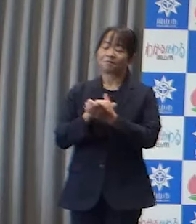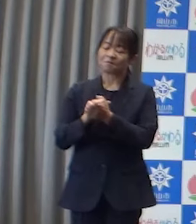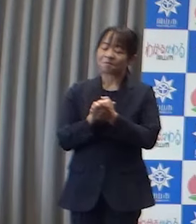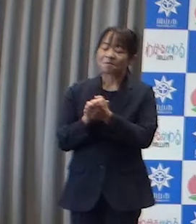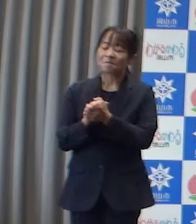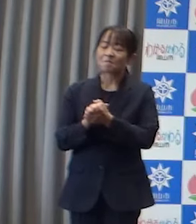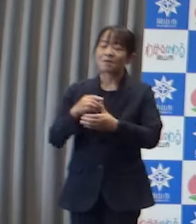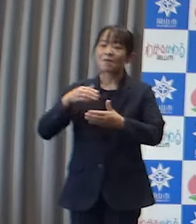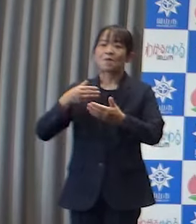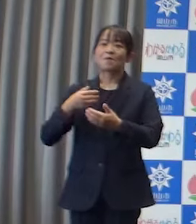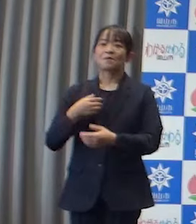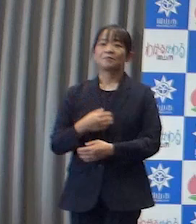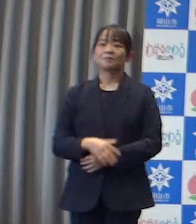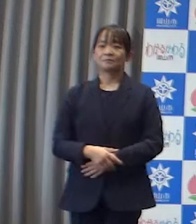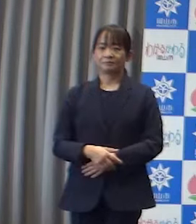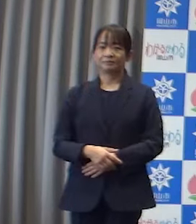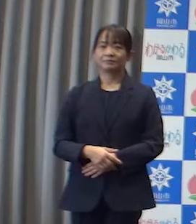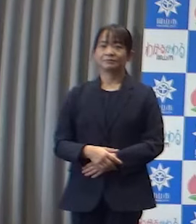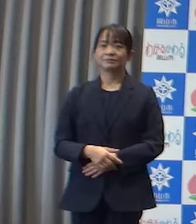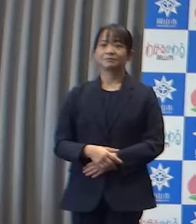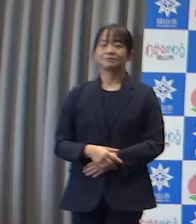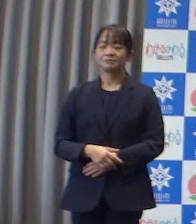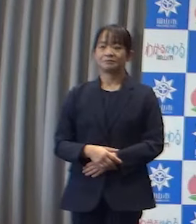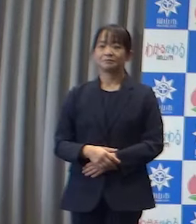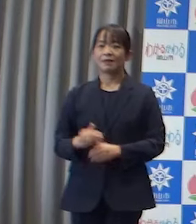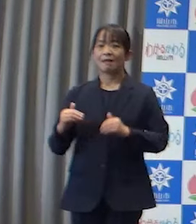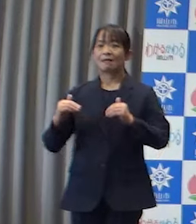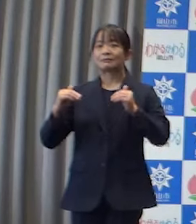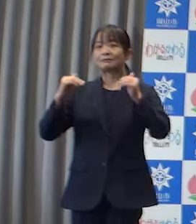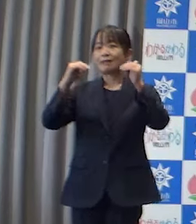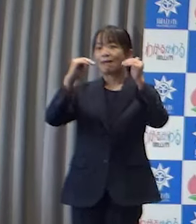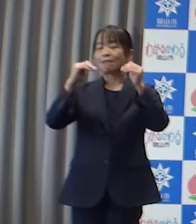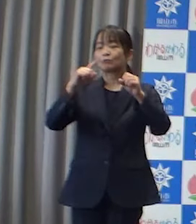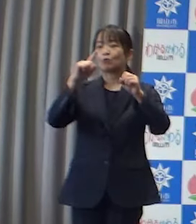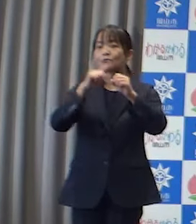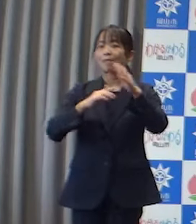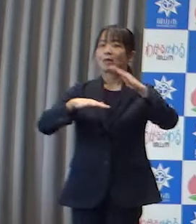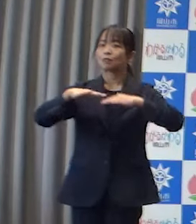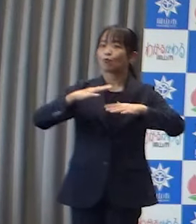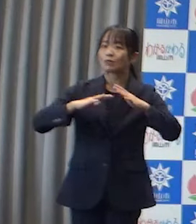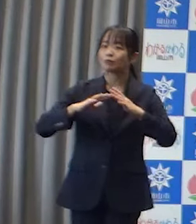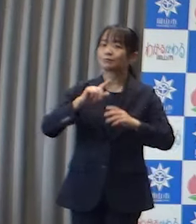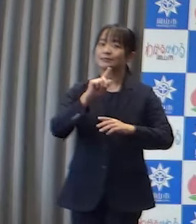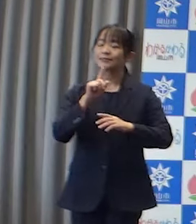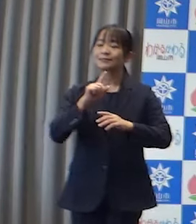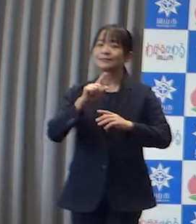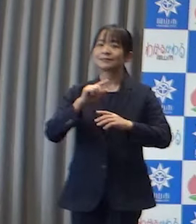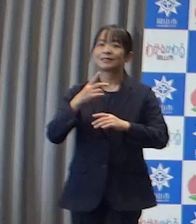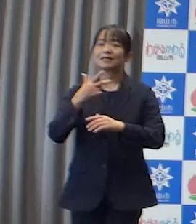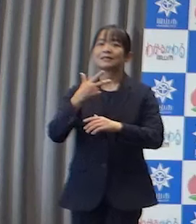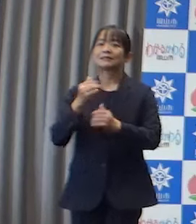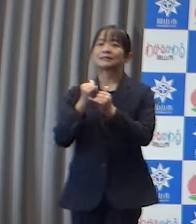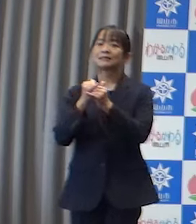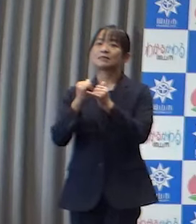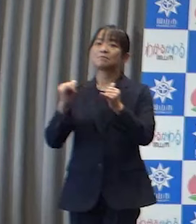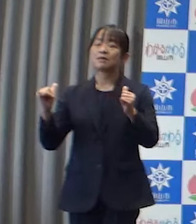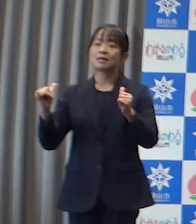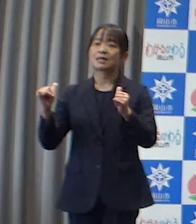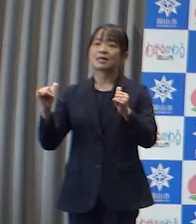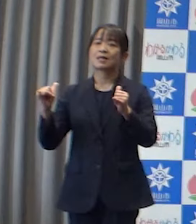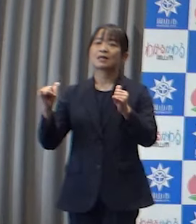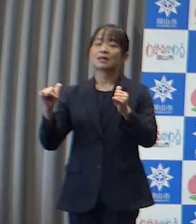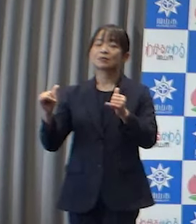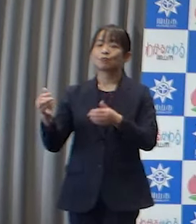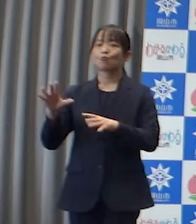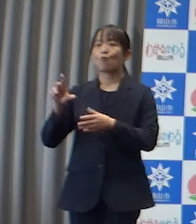私から包摂的成長のための取り組みとして、市民の皆様と進める ESD、SDGs